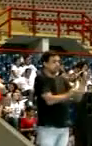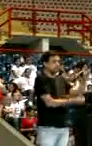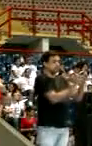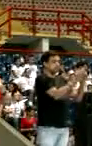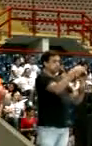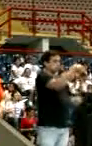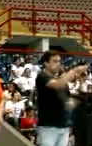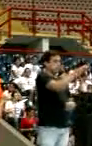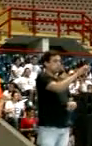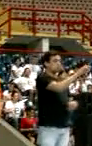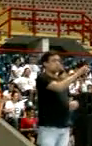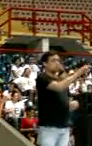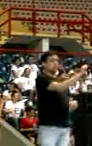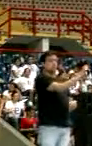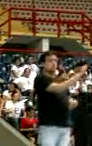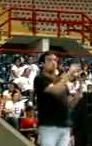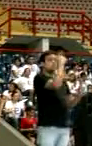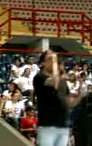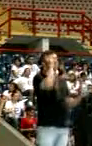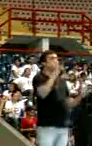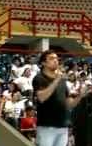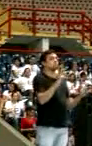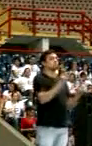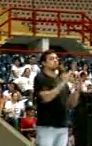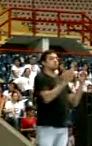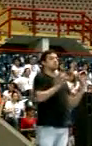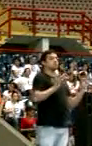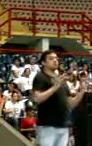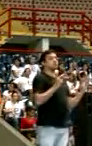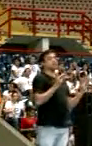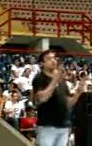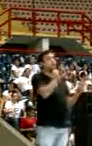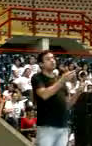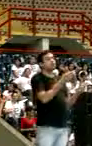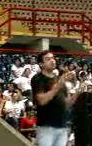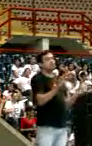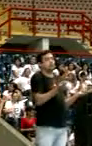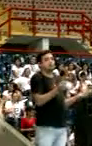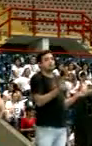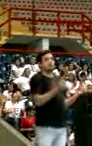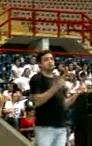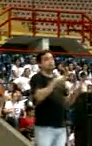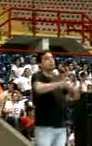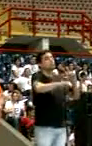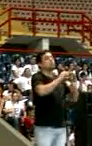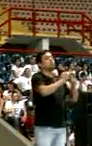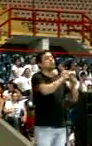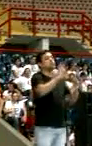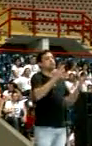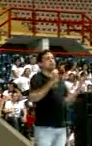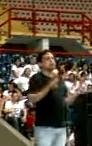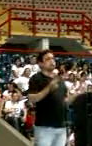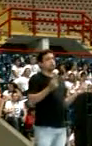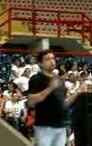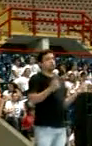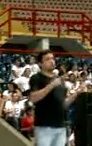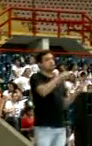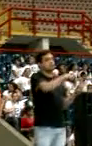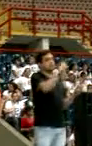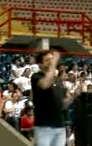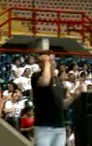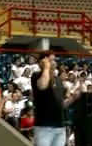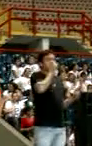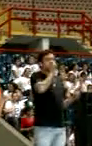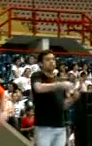Média, o nobre ele faz o quê? Não. Especialidade dele? Nada. Ele é bom de